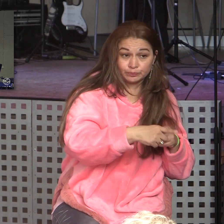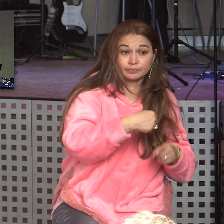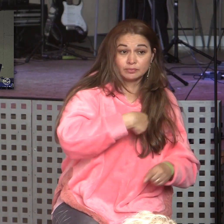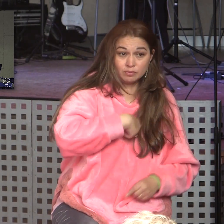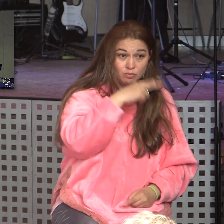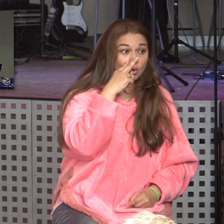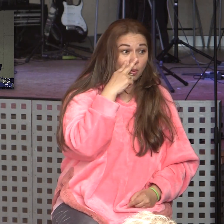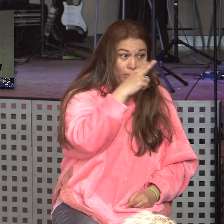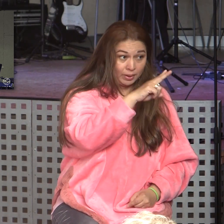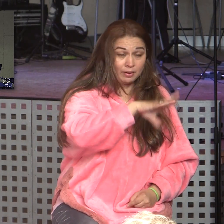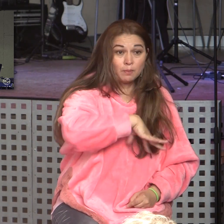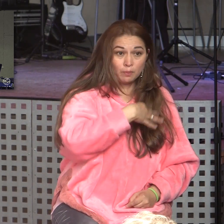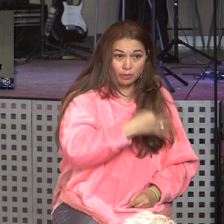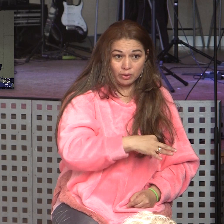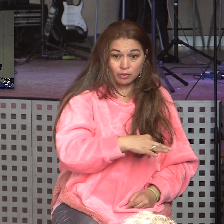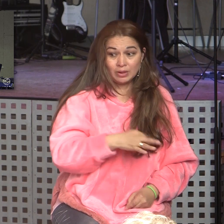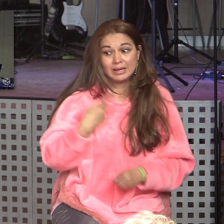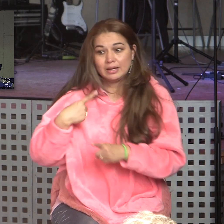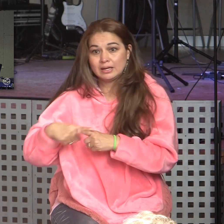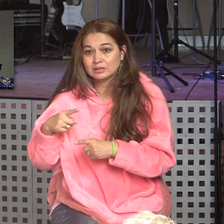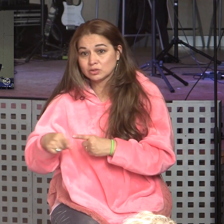inseparables.